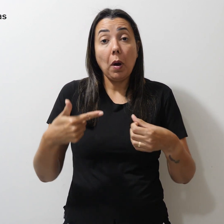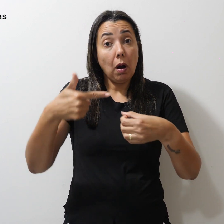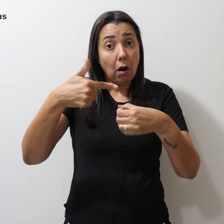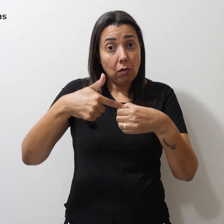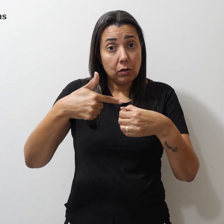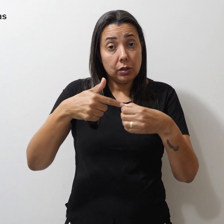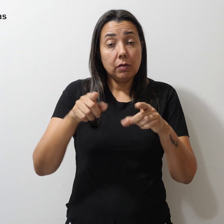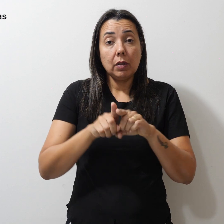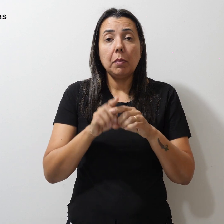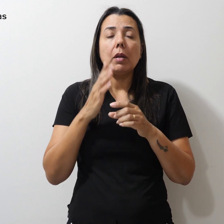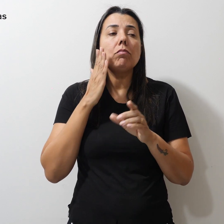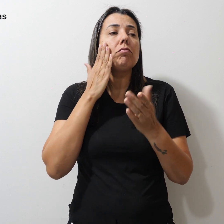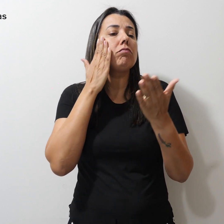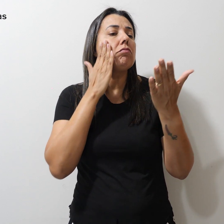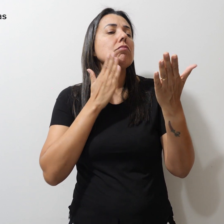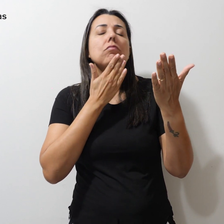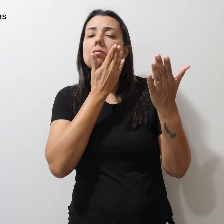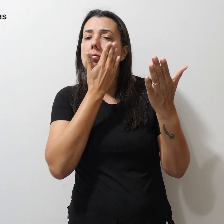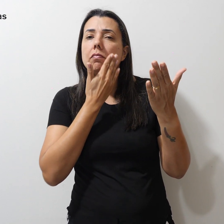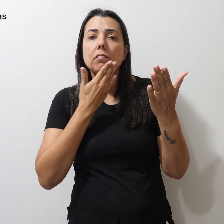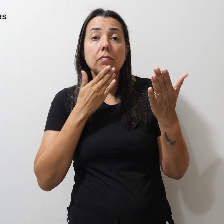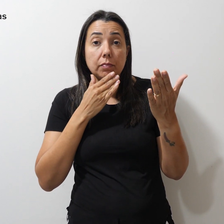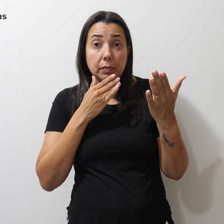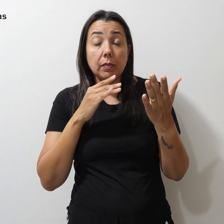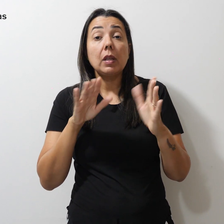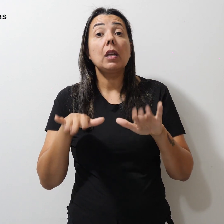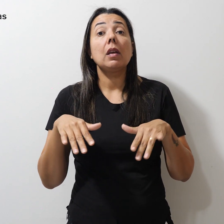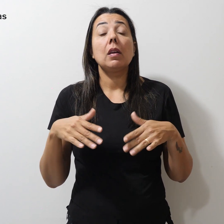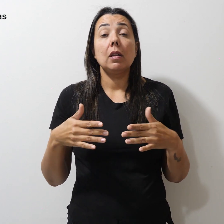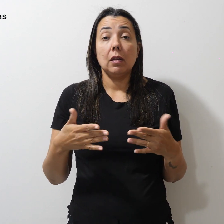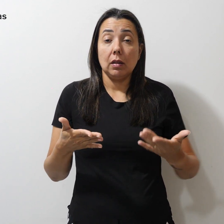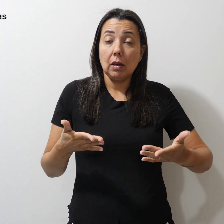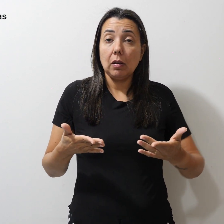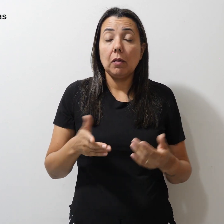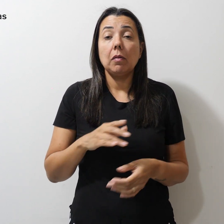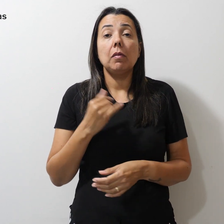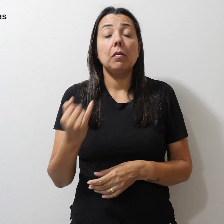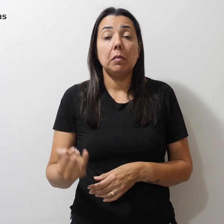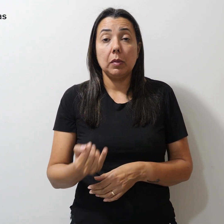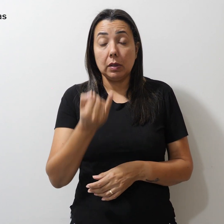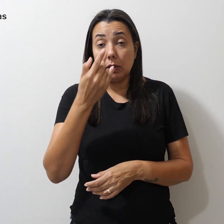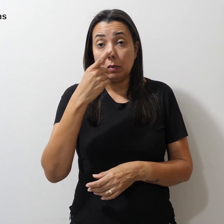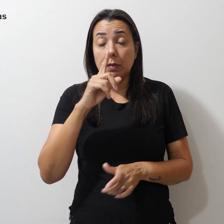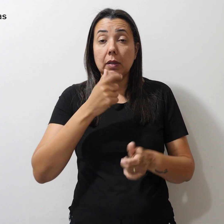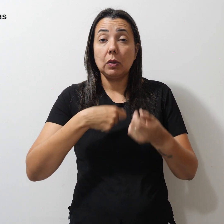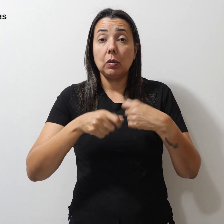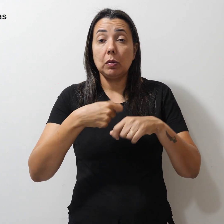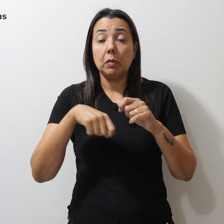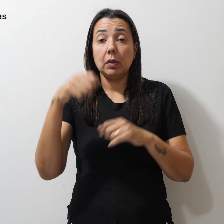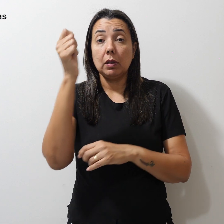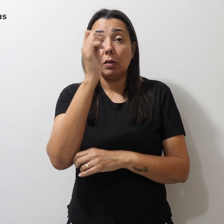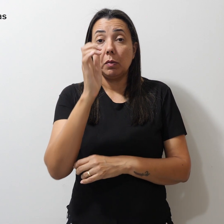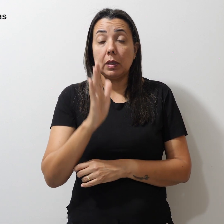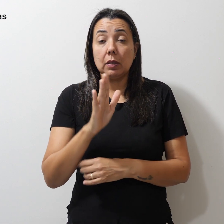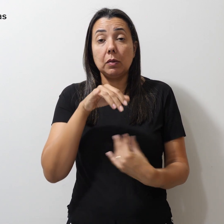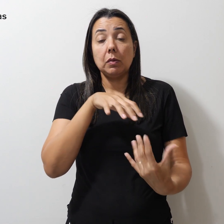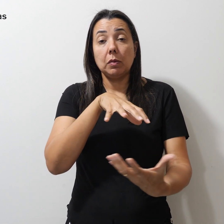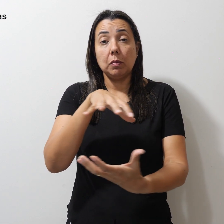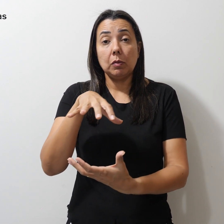de cosméticos, por exemplo. Portanto, a relevância para a economia brasileira e mundial é